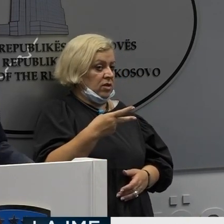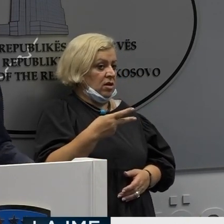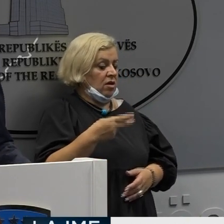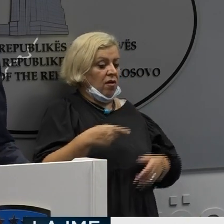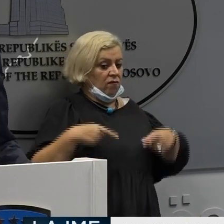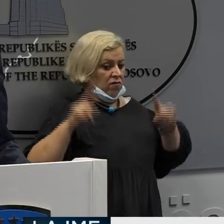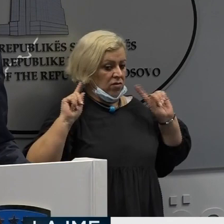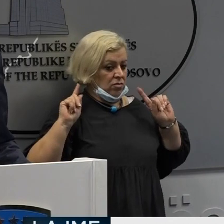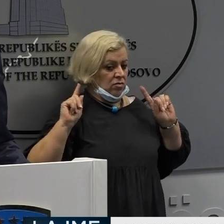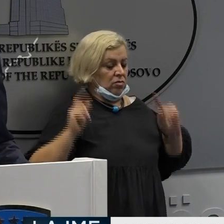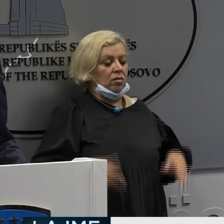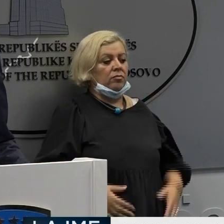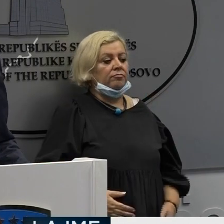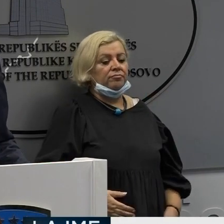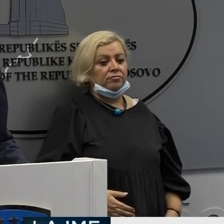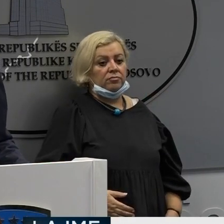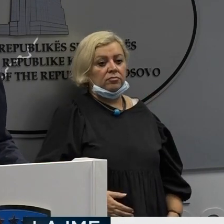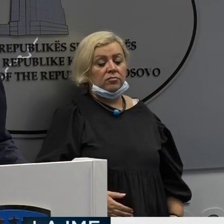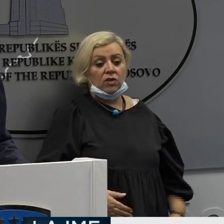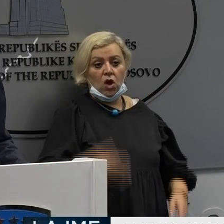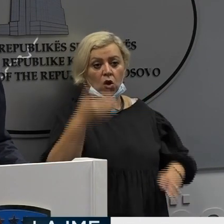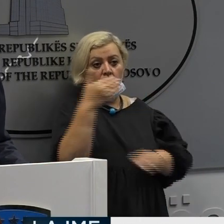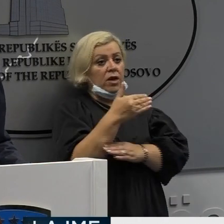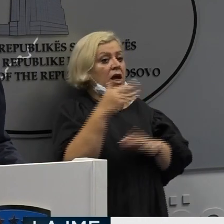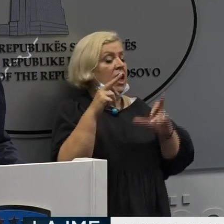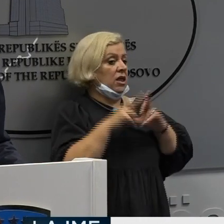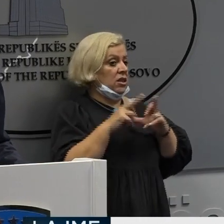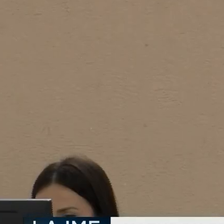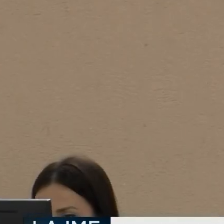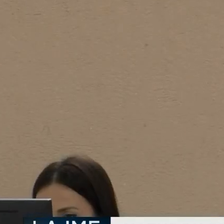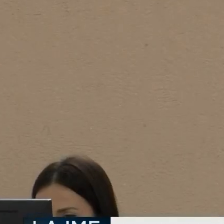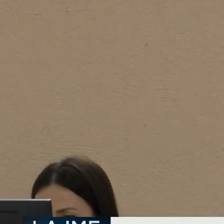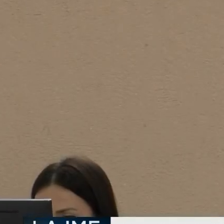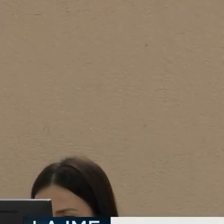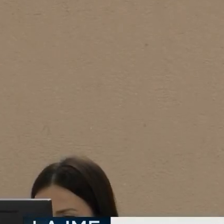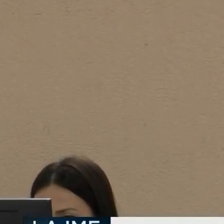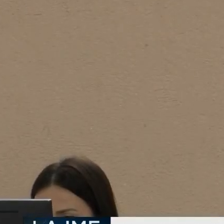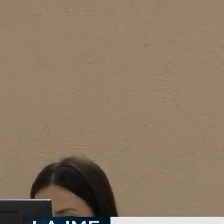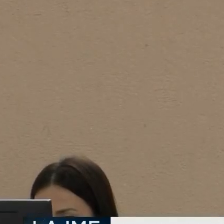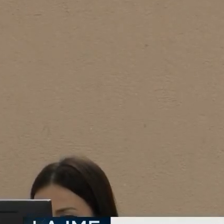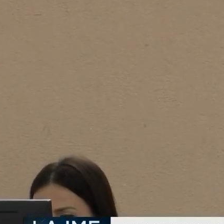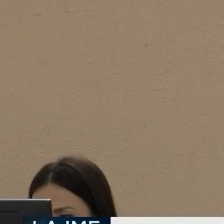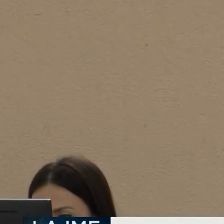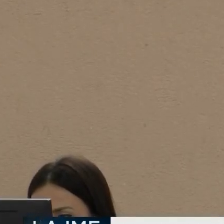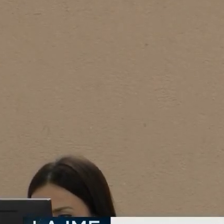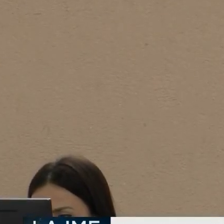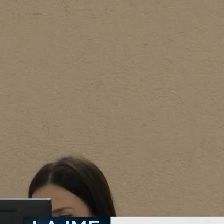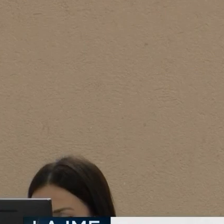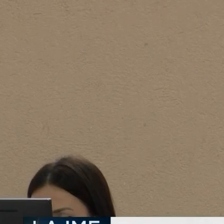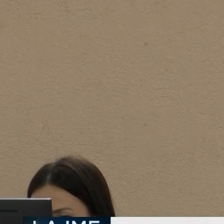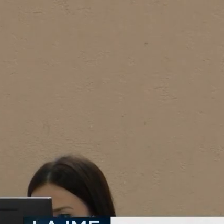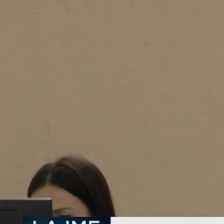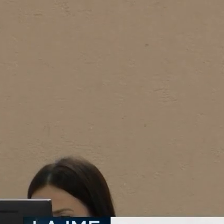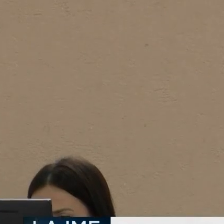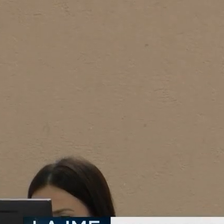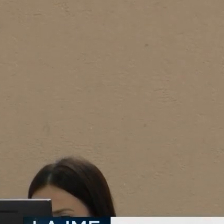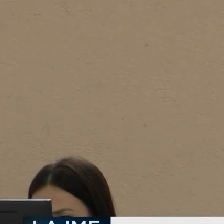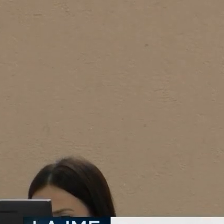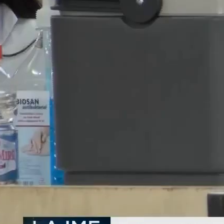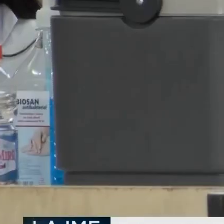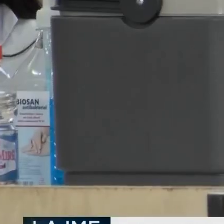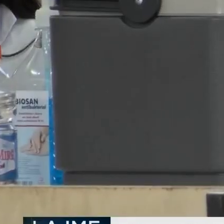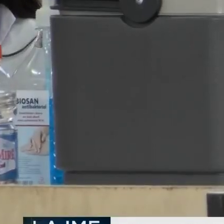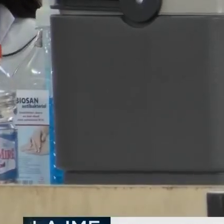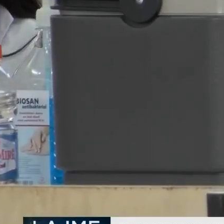RTK mëson se këto doza do të arrijnë në Kosovë rreth orës 20. Numri i përgjithshëm i dozave të administruara që nga fillimi i procesit